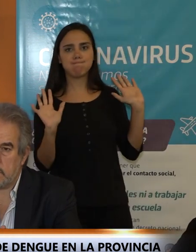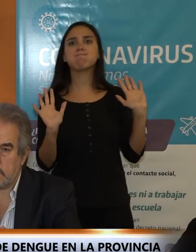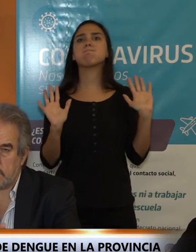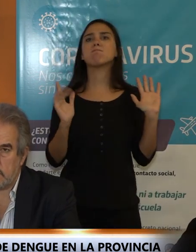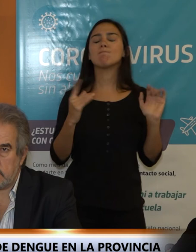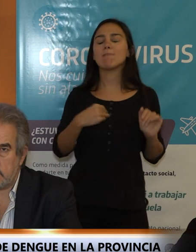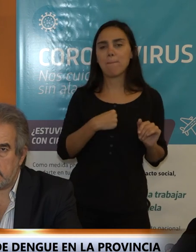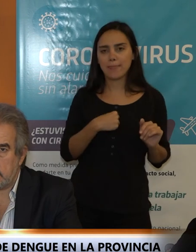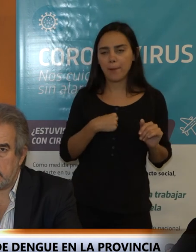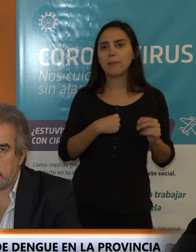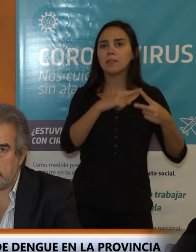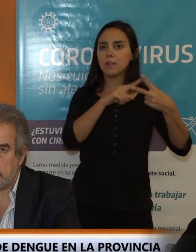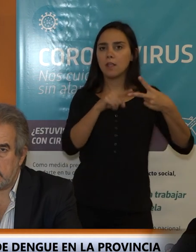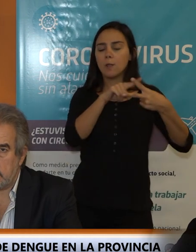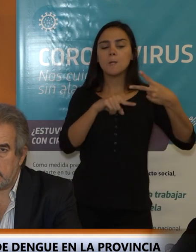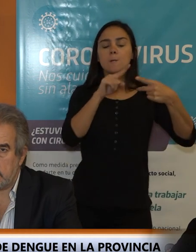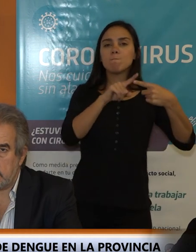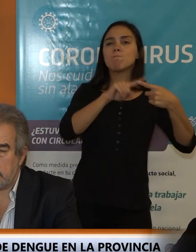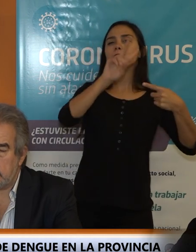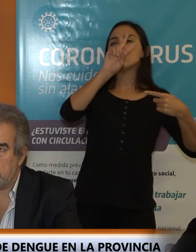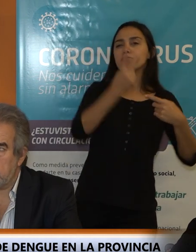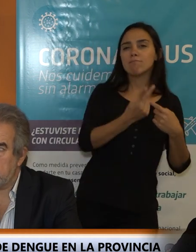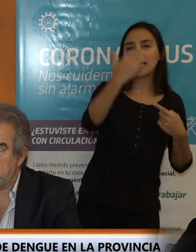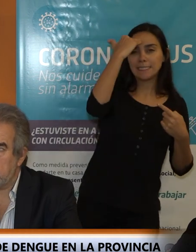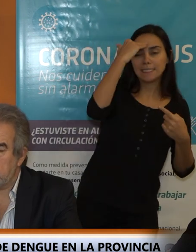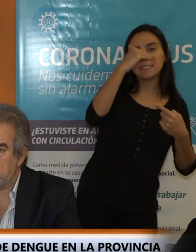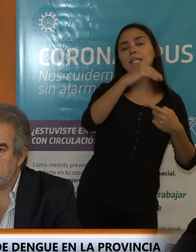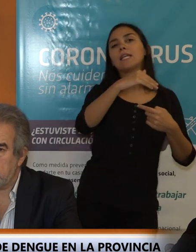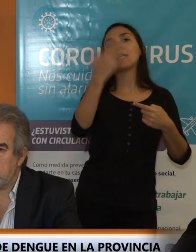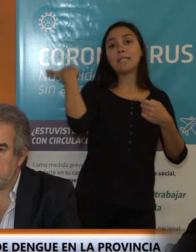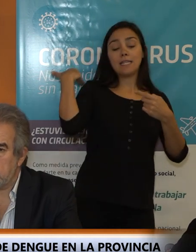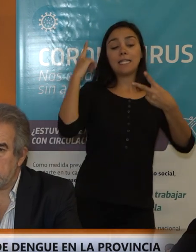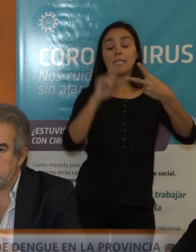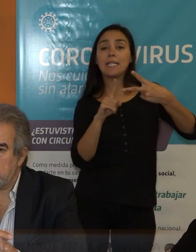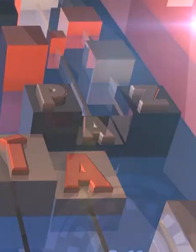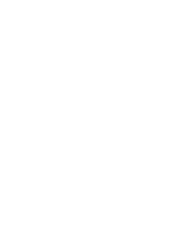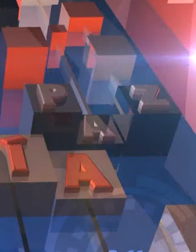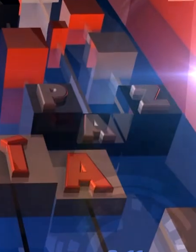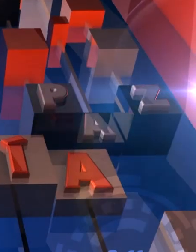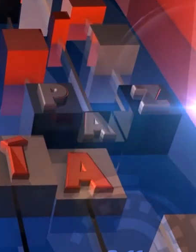lamentablemente uno ha fallecido el día 15 y otro ha fallecido el día 16 del corriente mes.